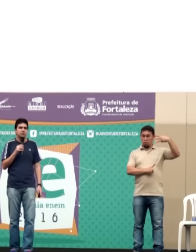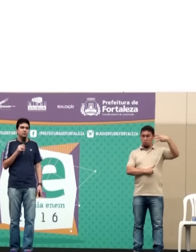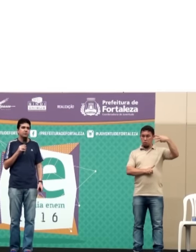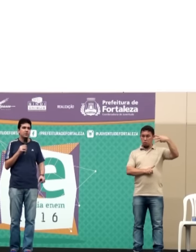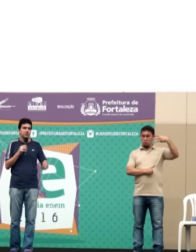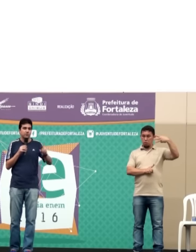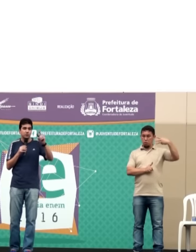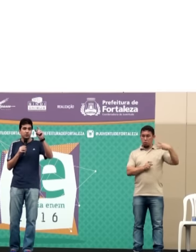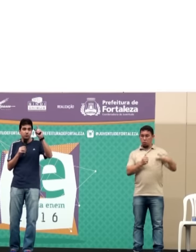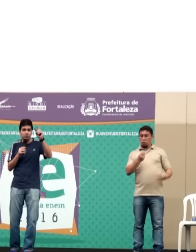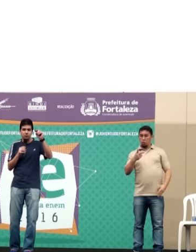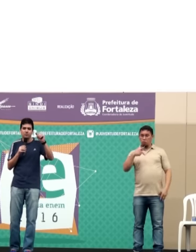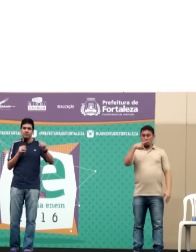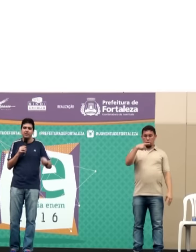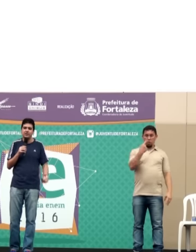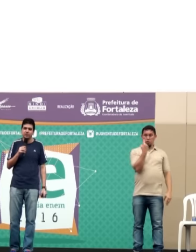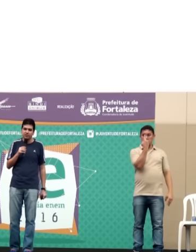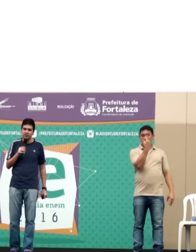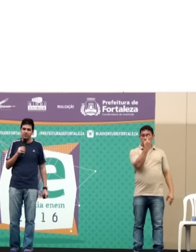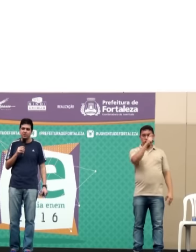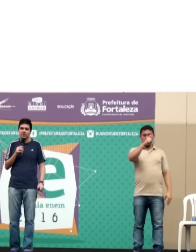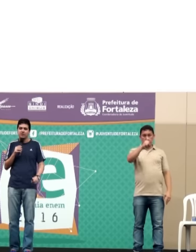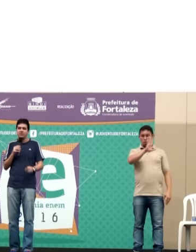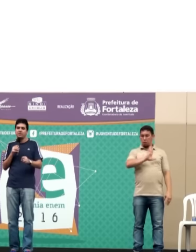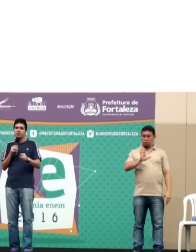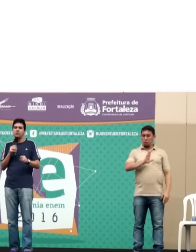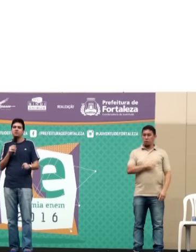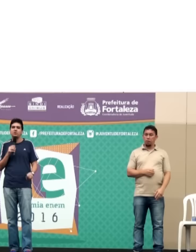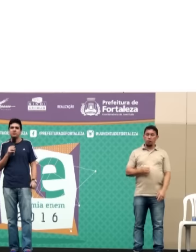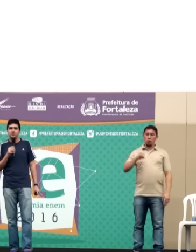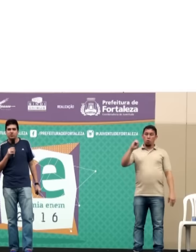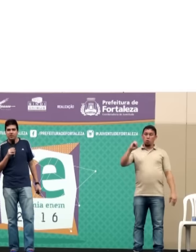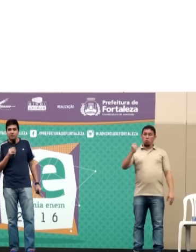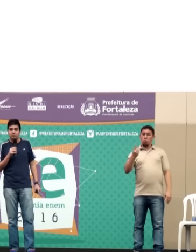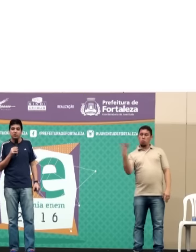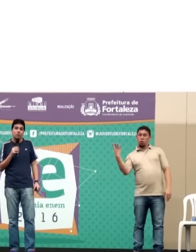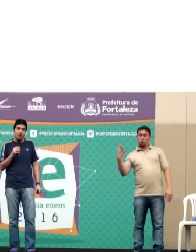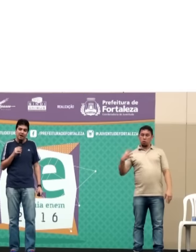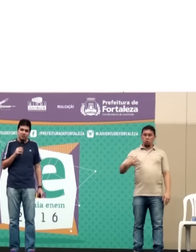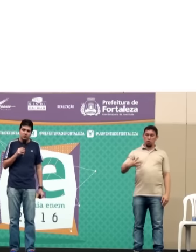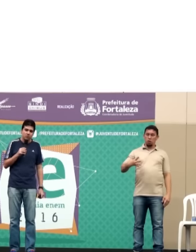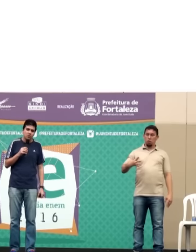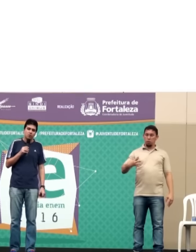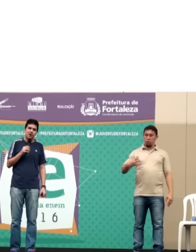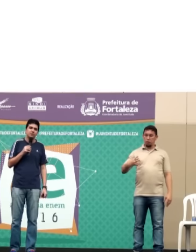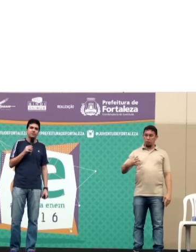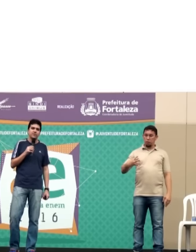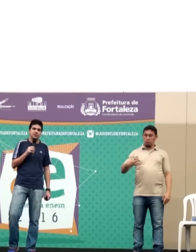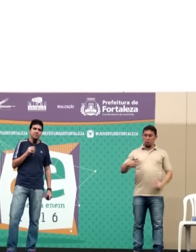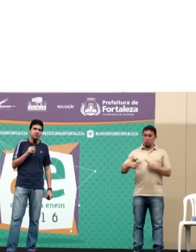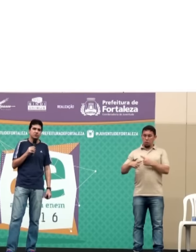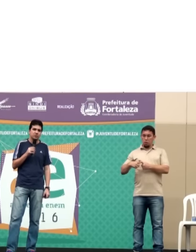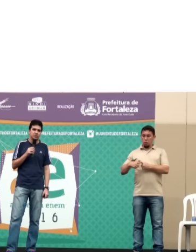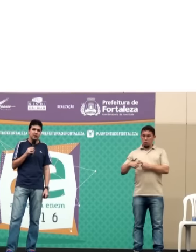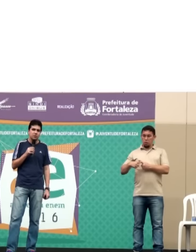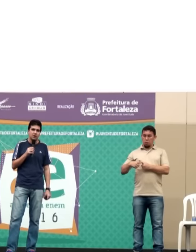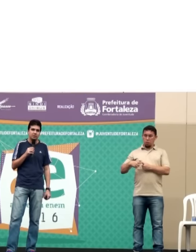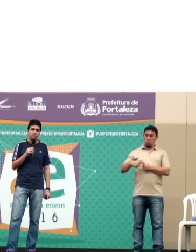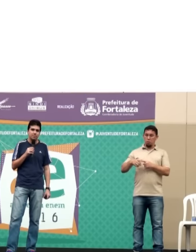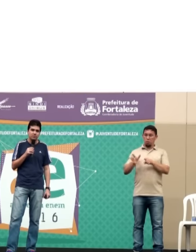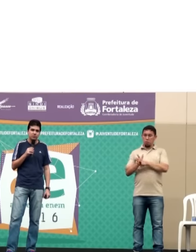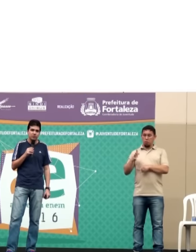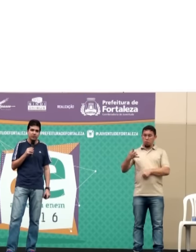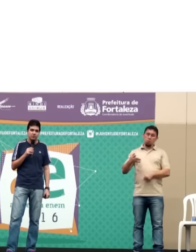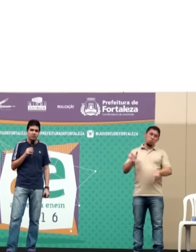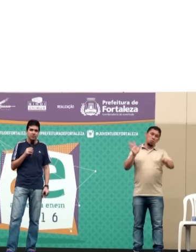Tem quantos fósforos? 1 é X. Tem quantos oxigênios? 4. 4 vezes menos 2 dá